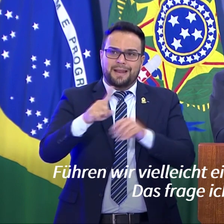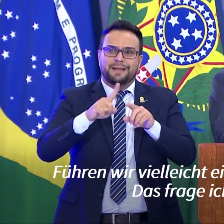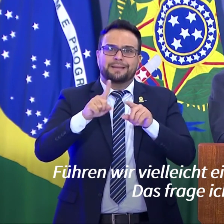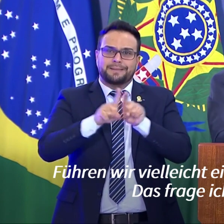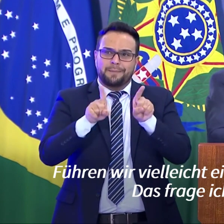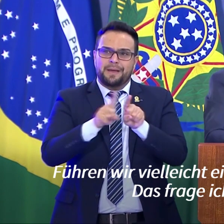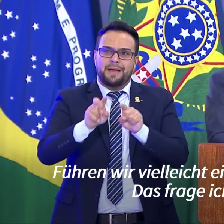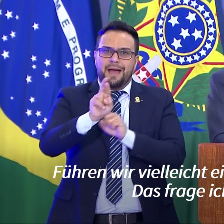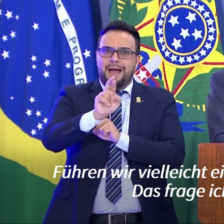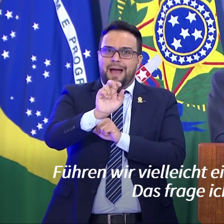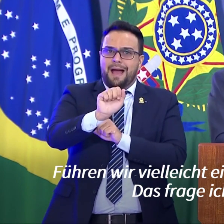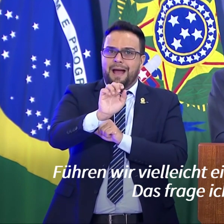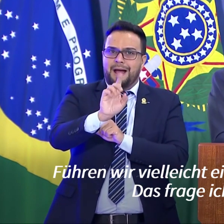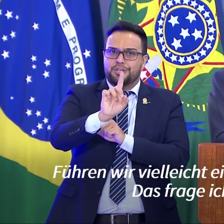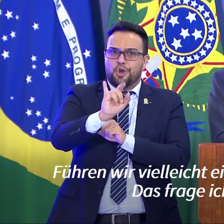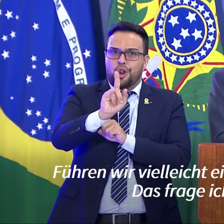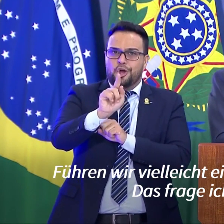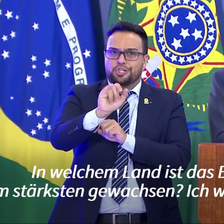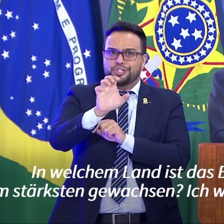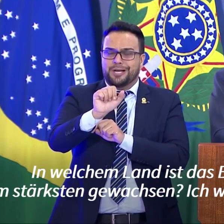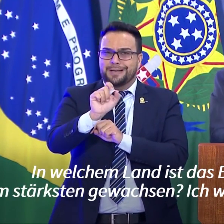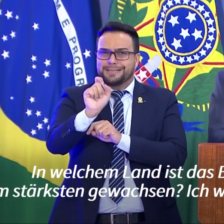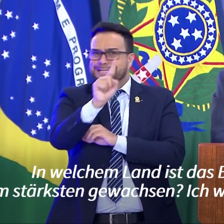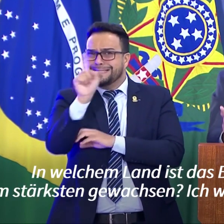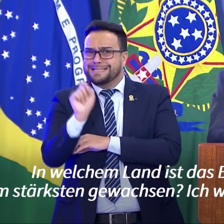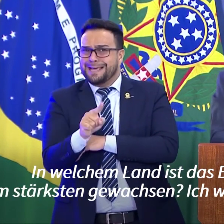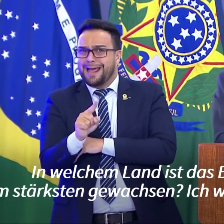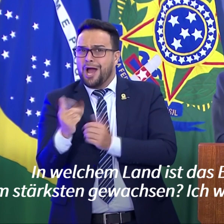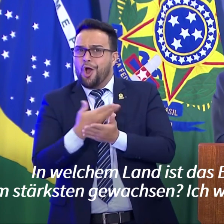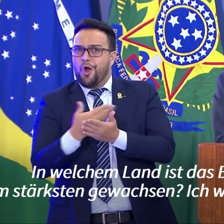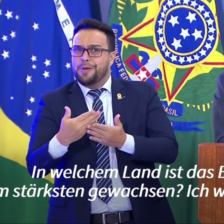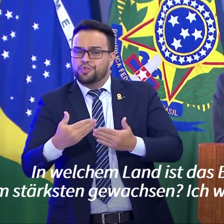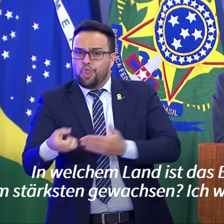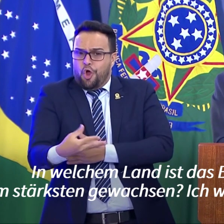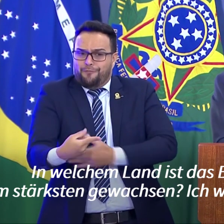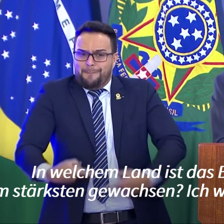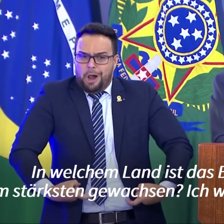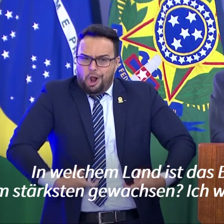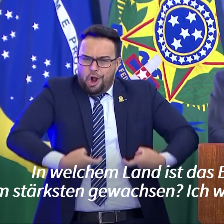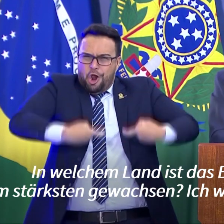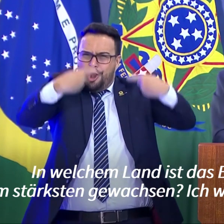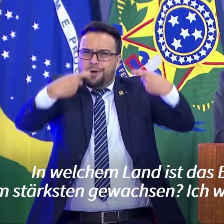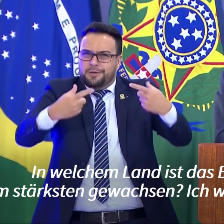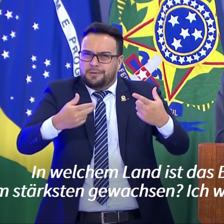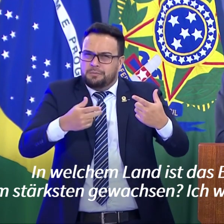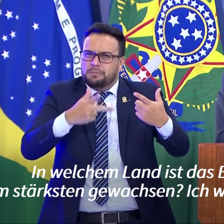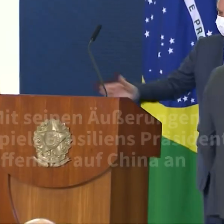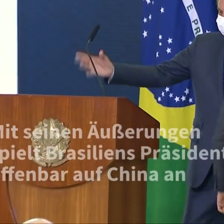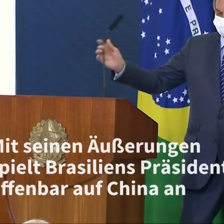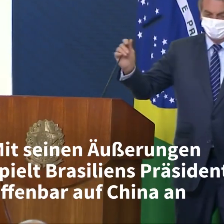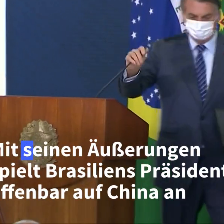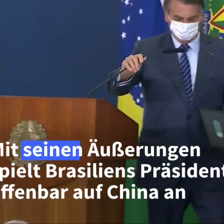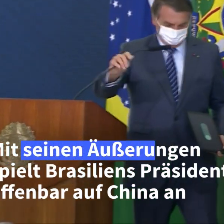Será que nós estamos enfrentando uma nova guerra? Qual o país que mais cresceu seu PIB? Não vou dizer para vocês.